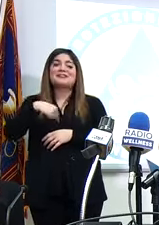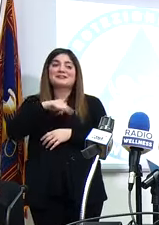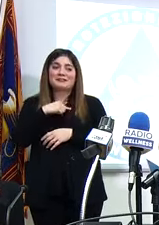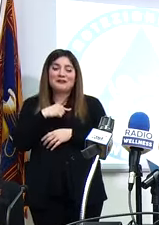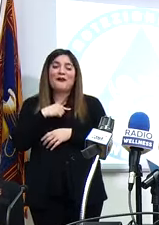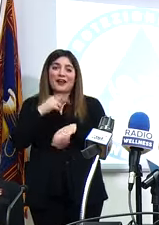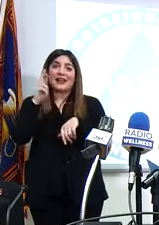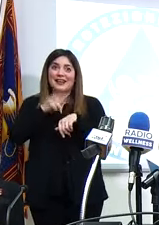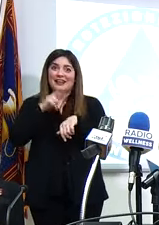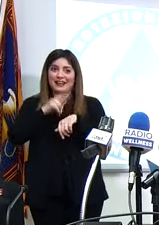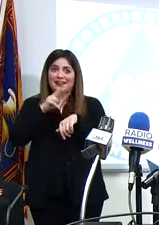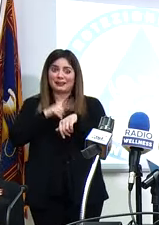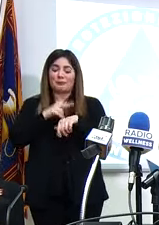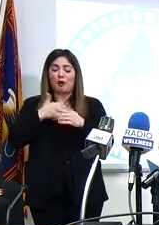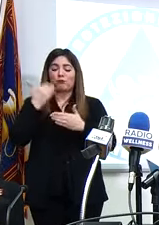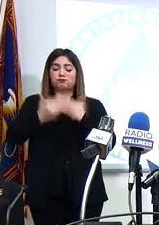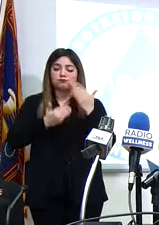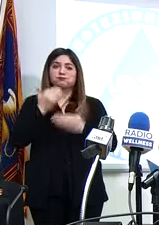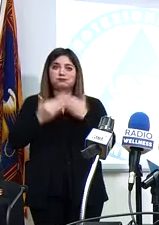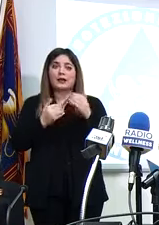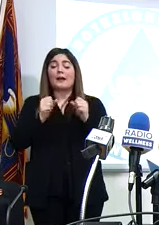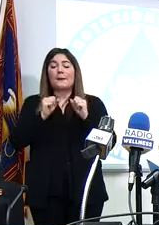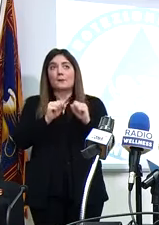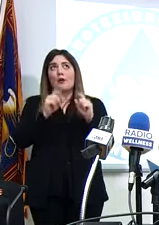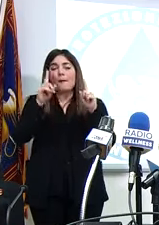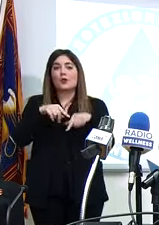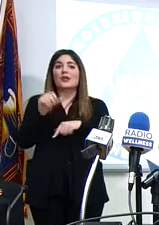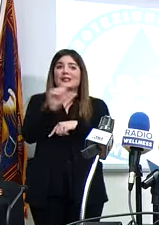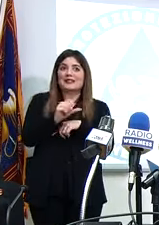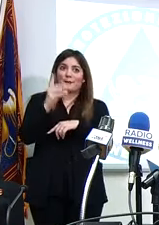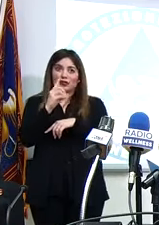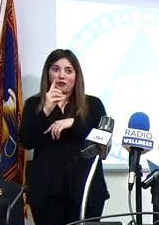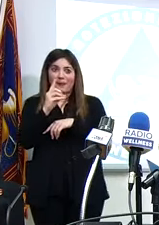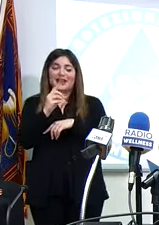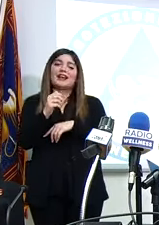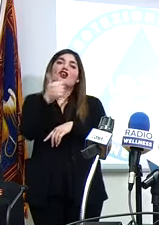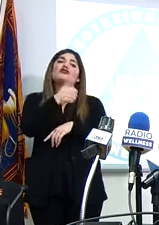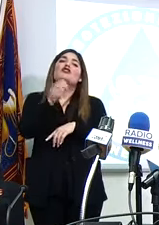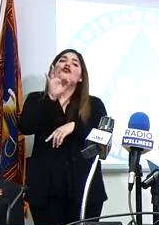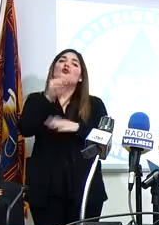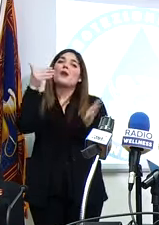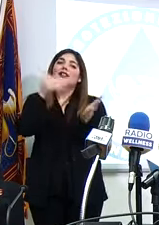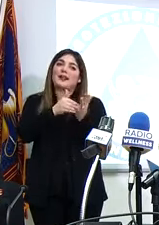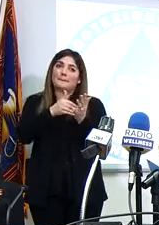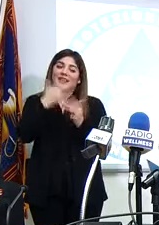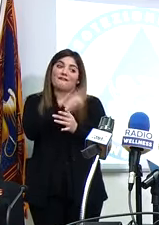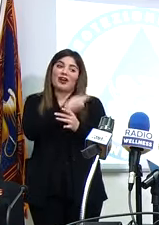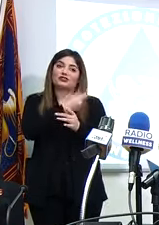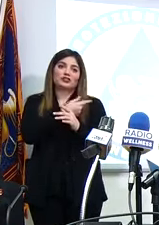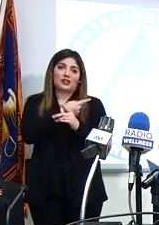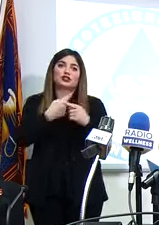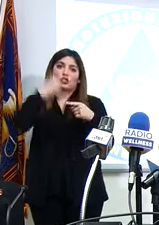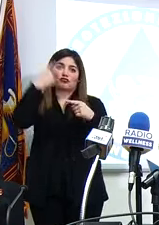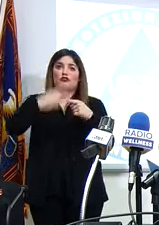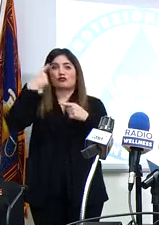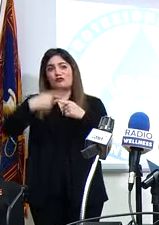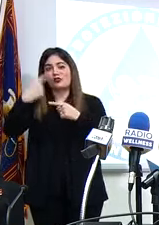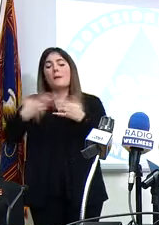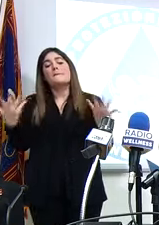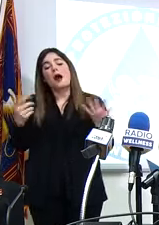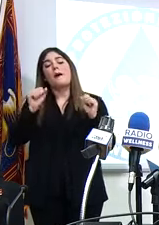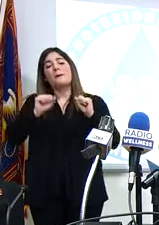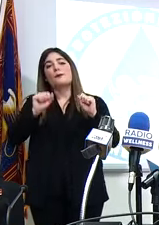vaccinando 12 ore, il sabato e la domenica, a 150.000 vaccinazioni al giorno, ma si può anche crescere di più. E